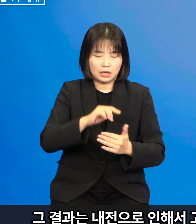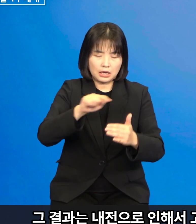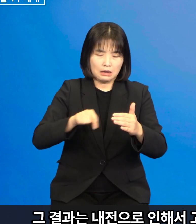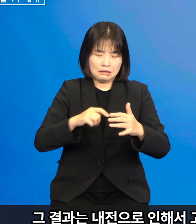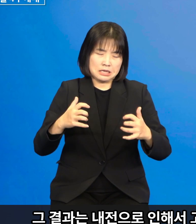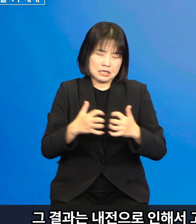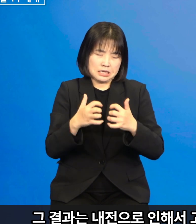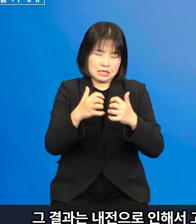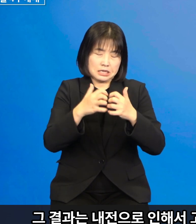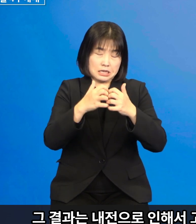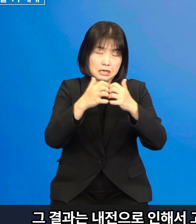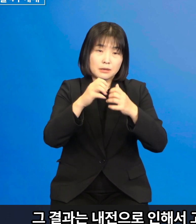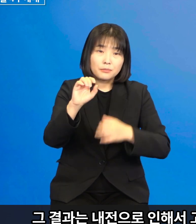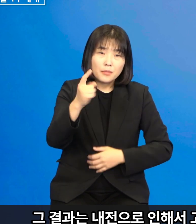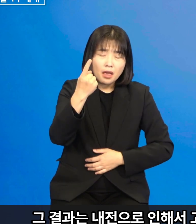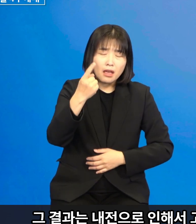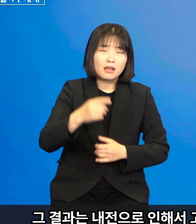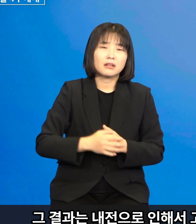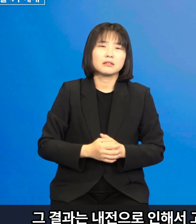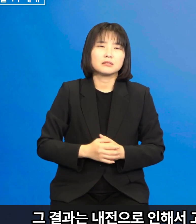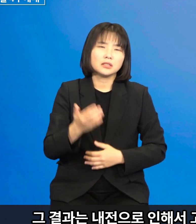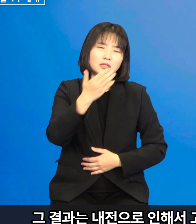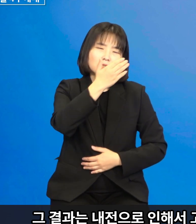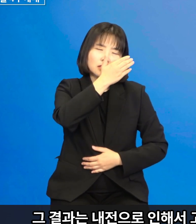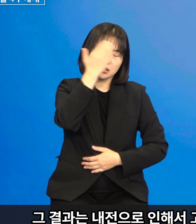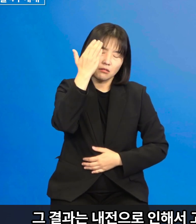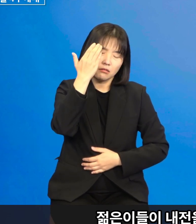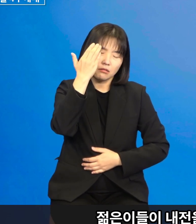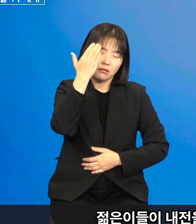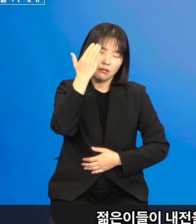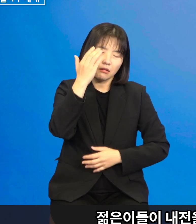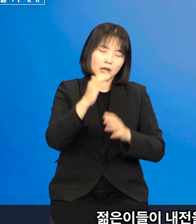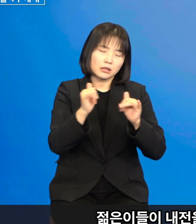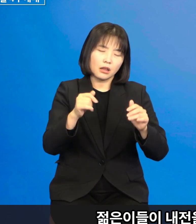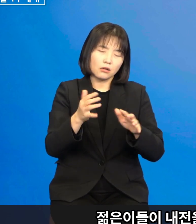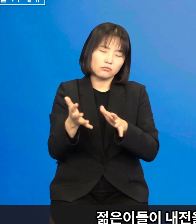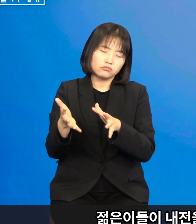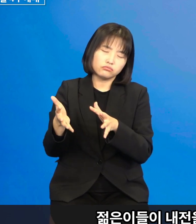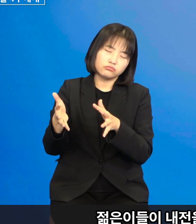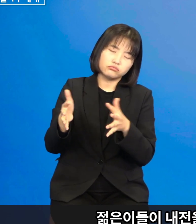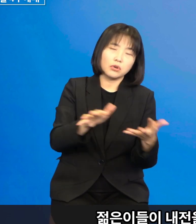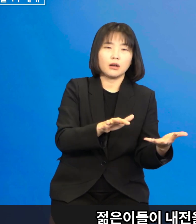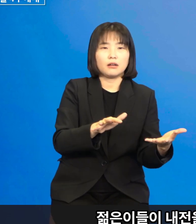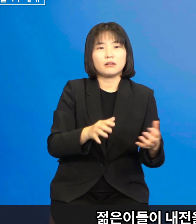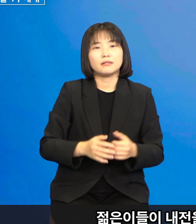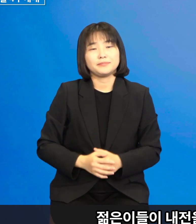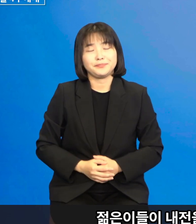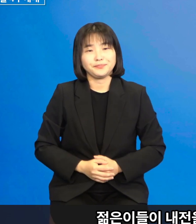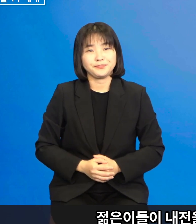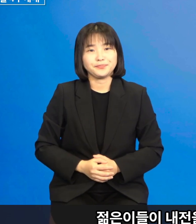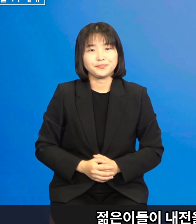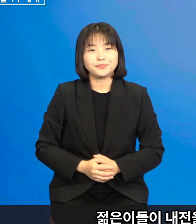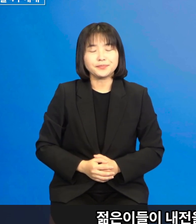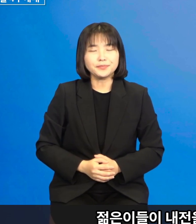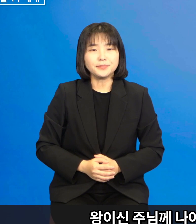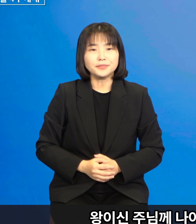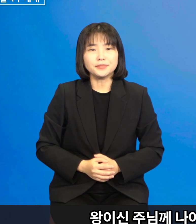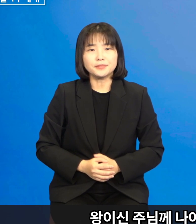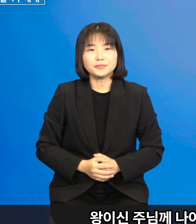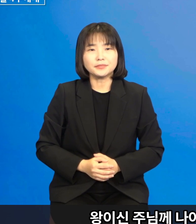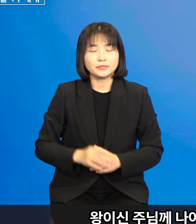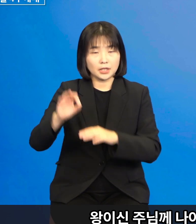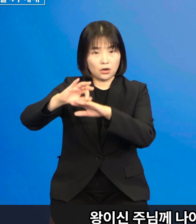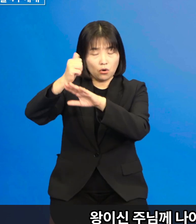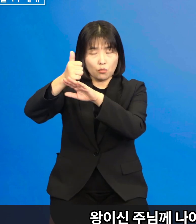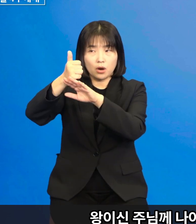인해서 고귀한 청년 세대의 희생이었습니다. 젊은이들이 내전을 통해 죽어나간 것이죠. 그러니까